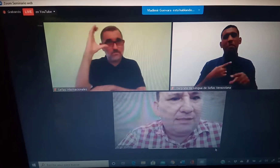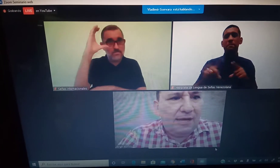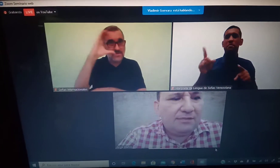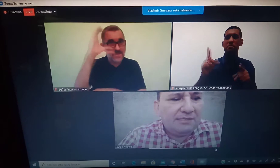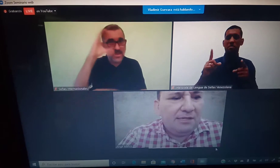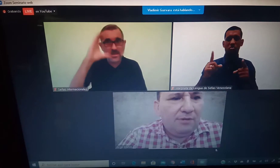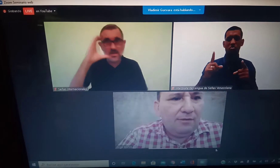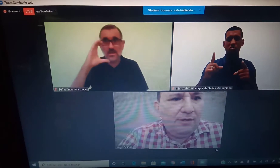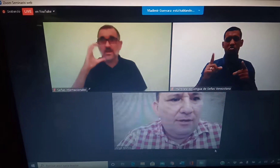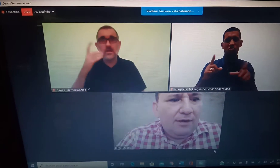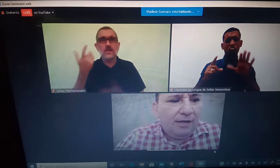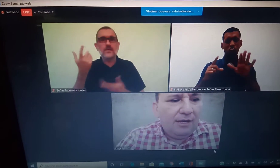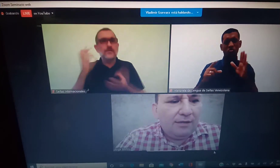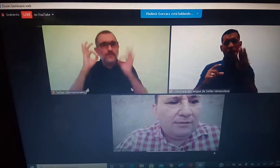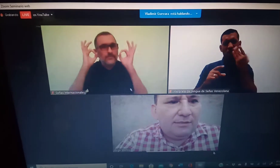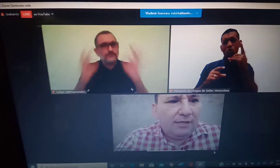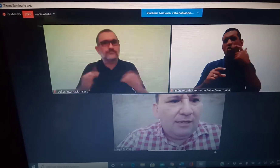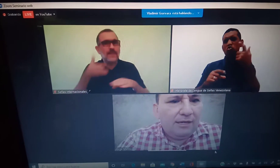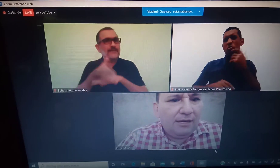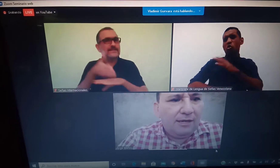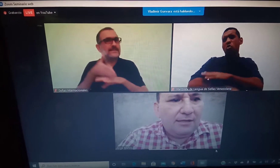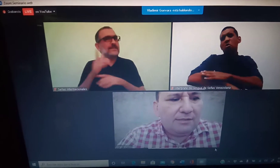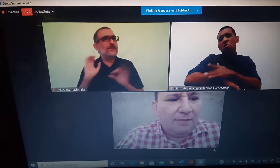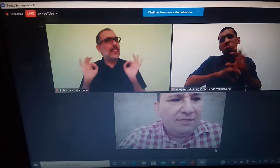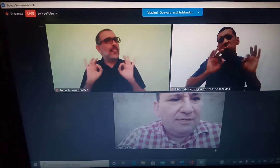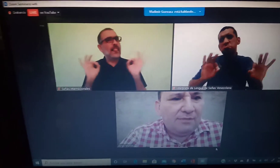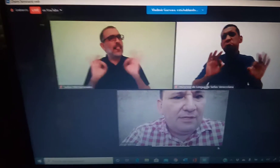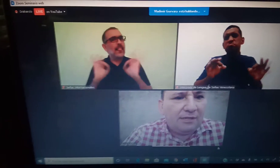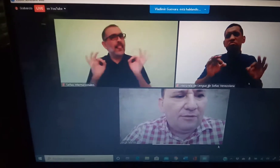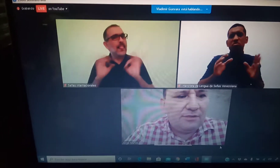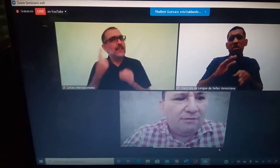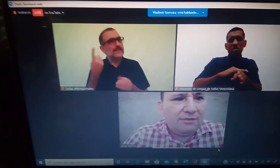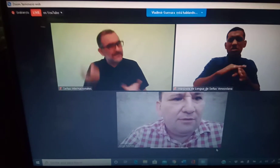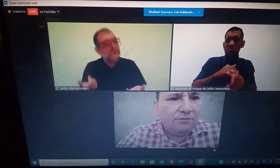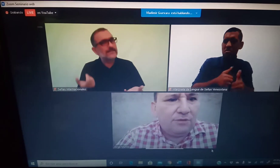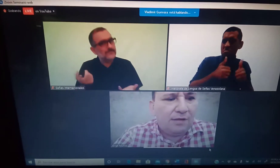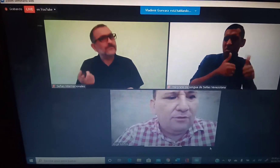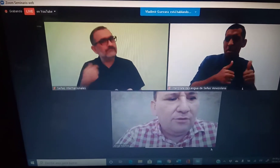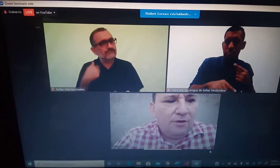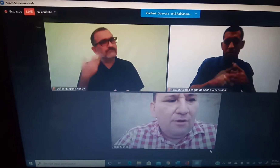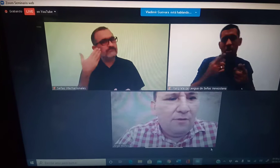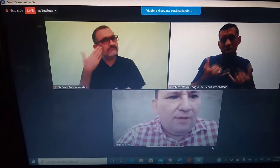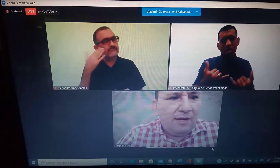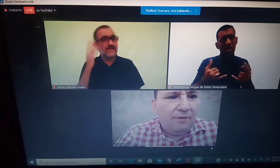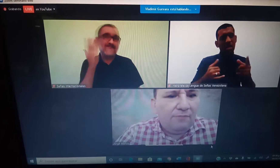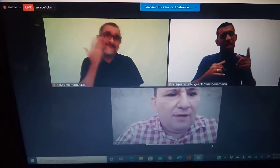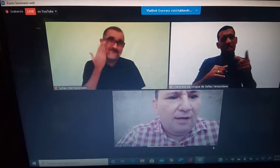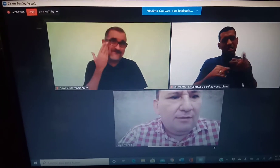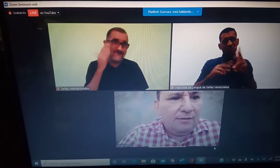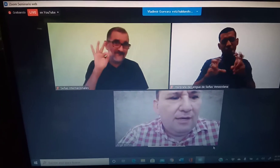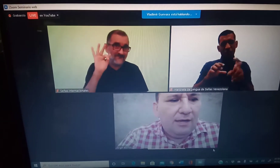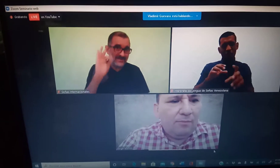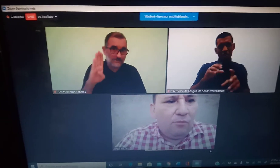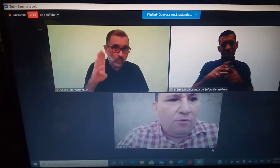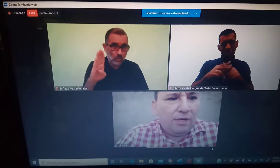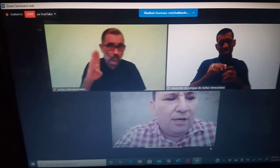bastante accesible. Se está precisamente tratando de establecer contactos para verificar